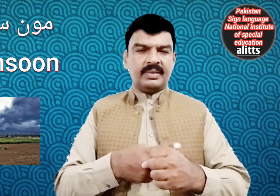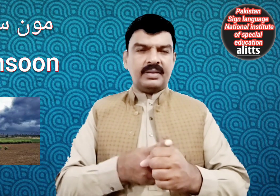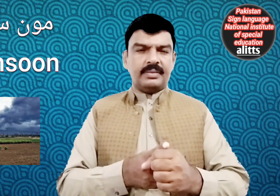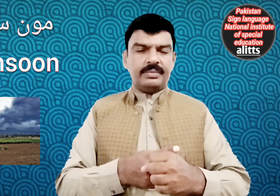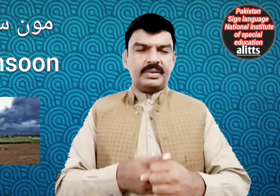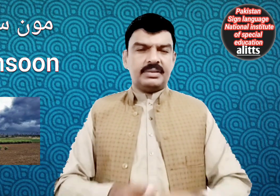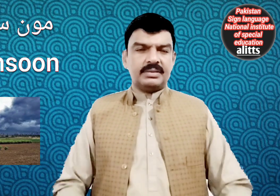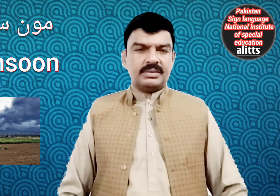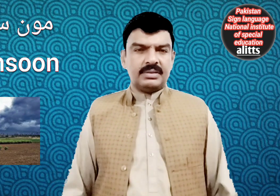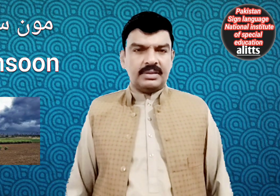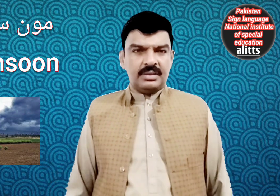कंपास।